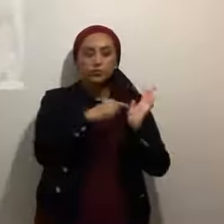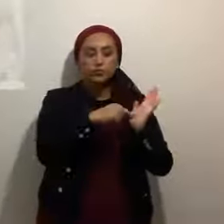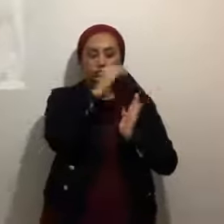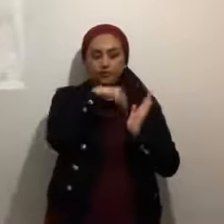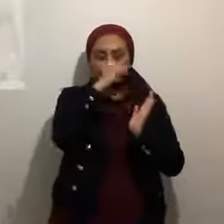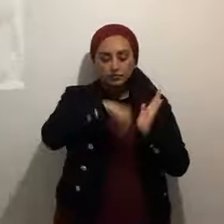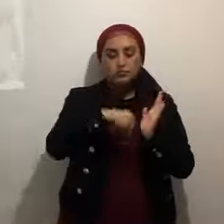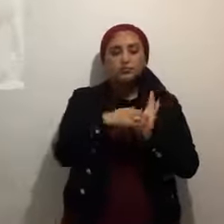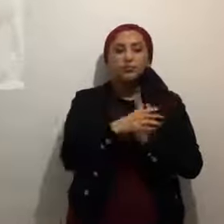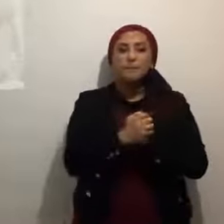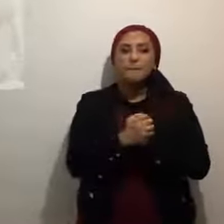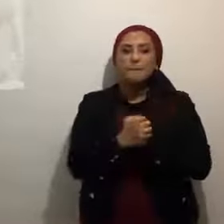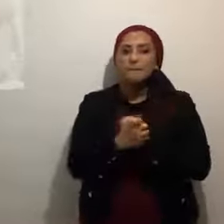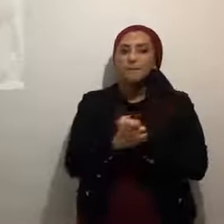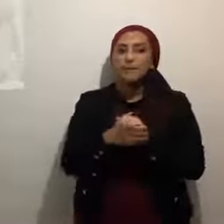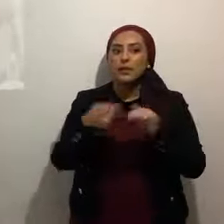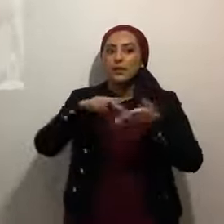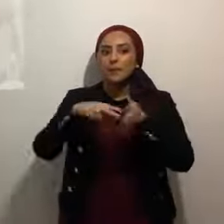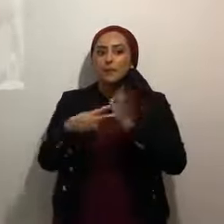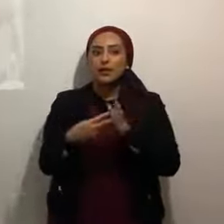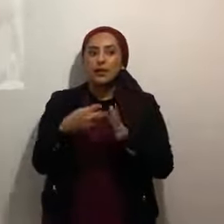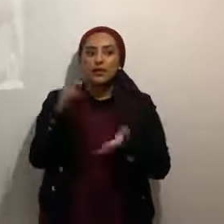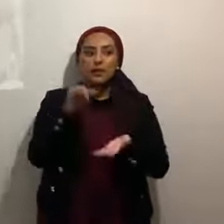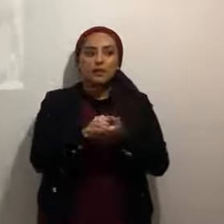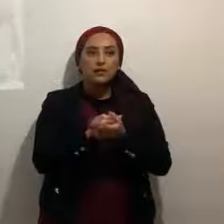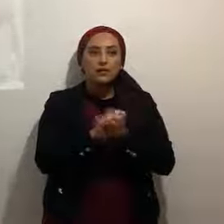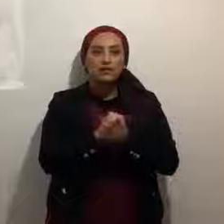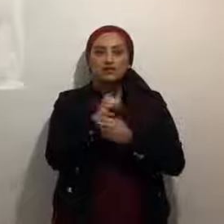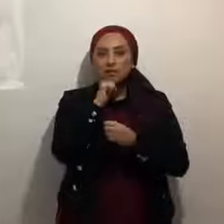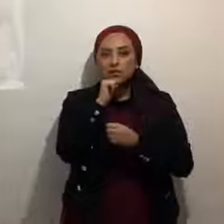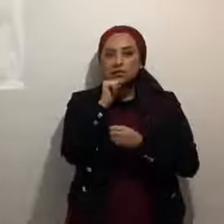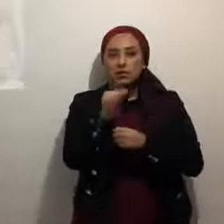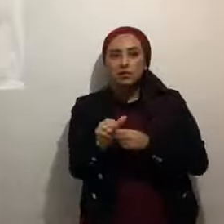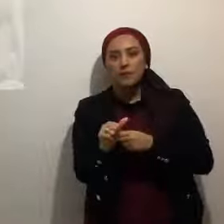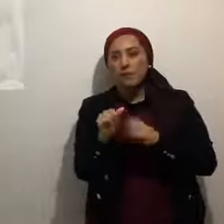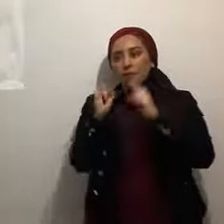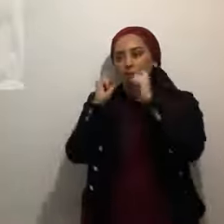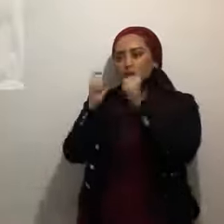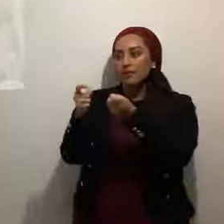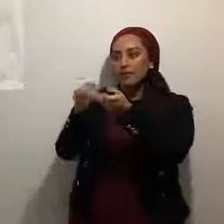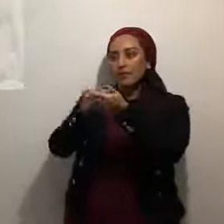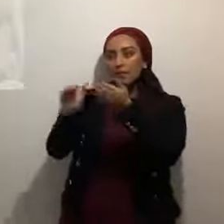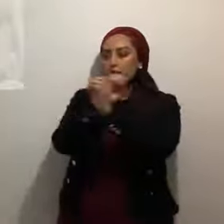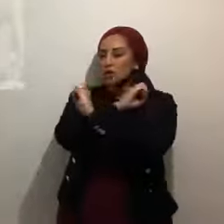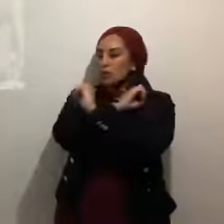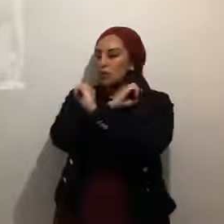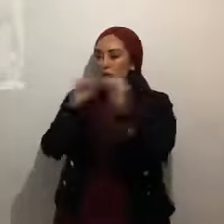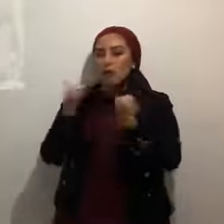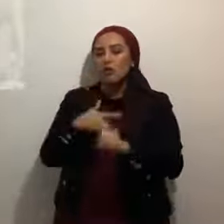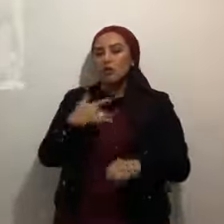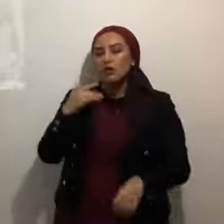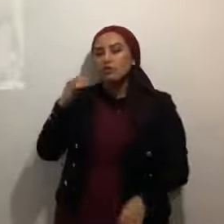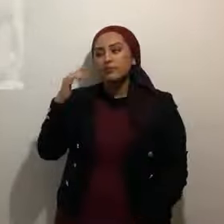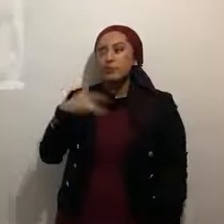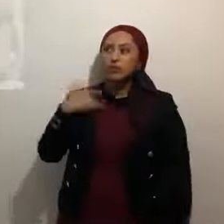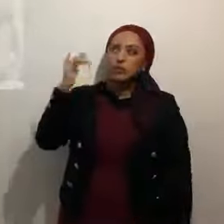hermana, quiere decir que no hay que darle permiso para nada al pesimismo. O sea, no darle permiso